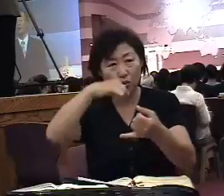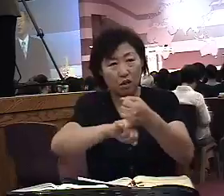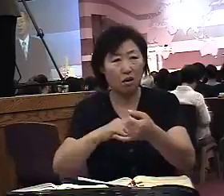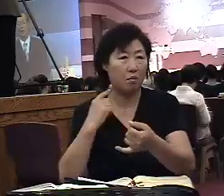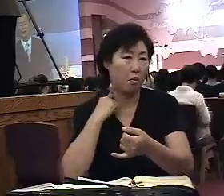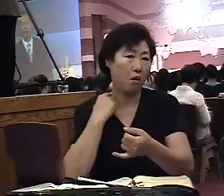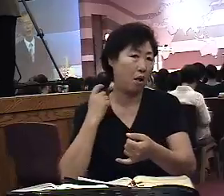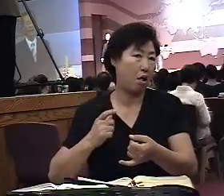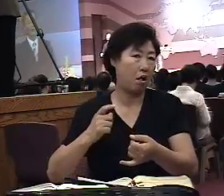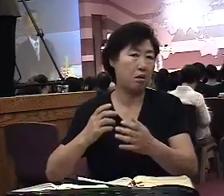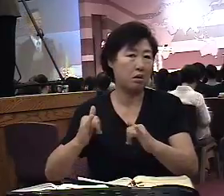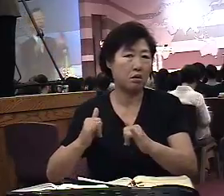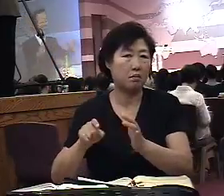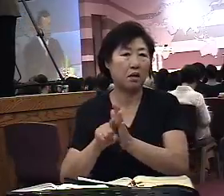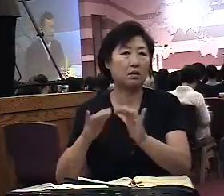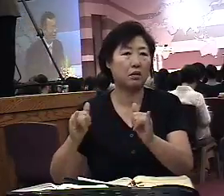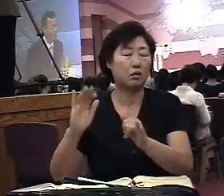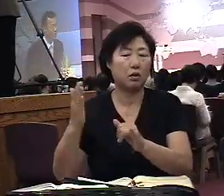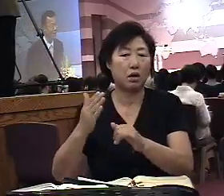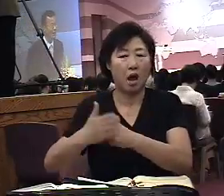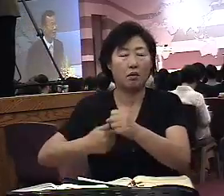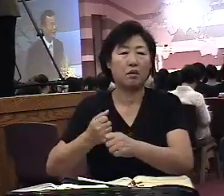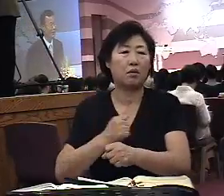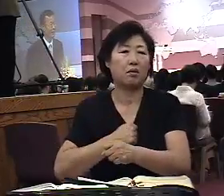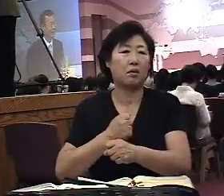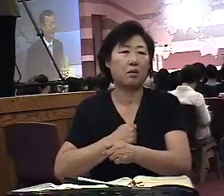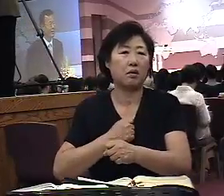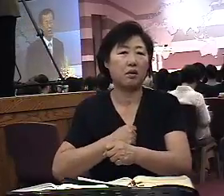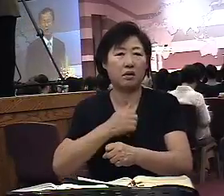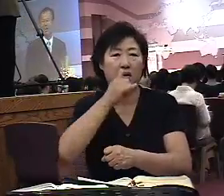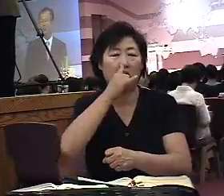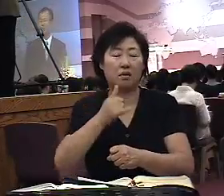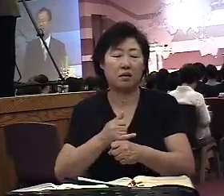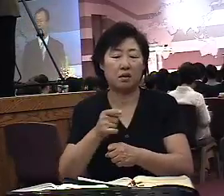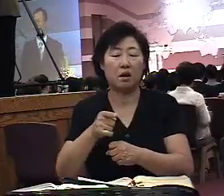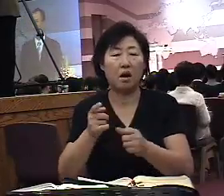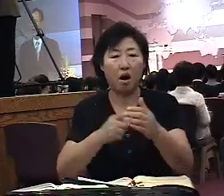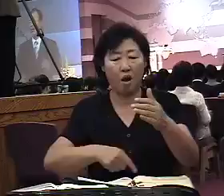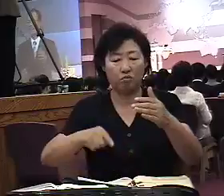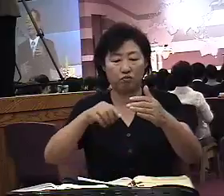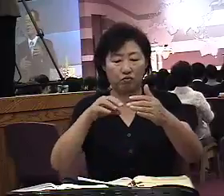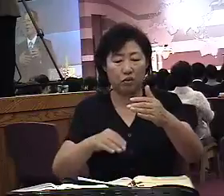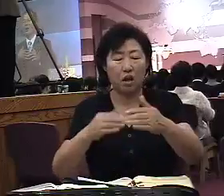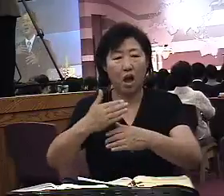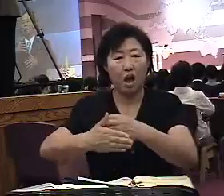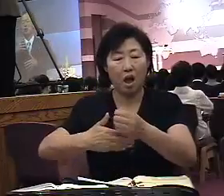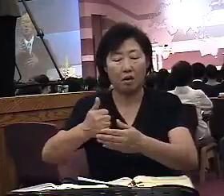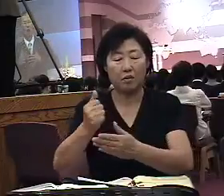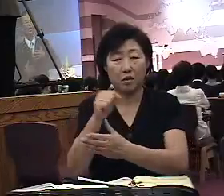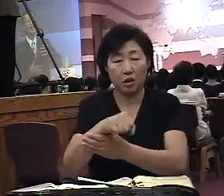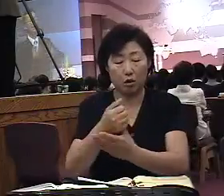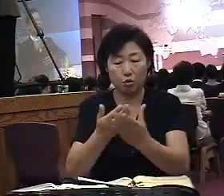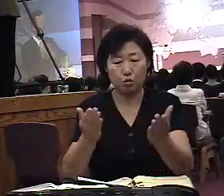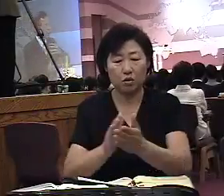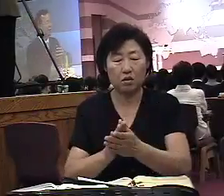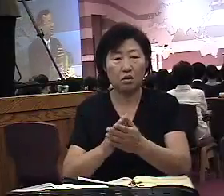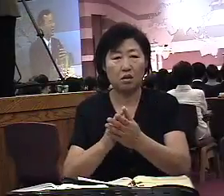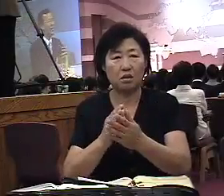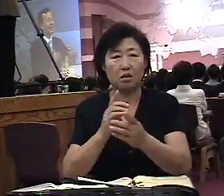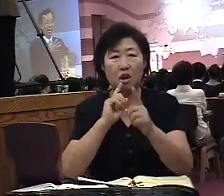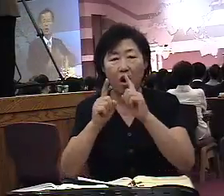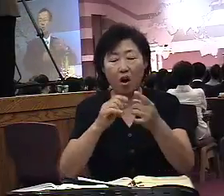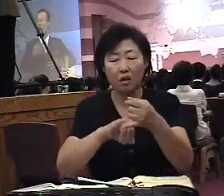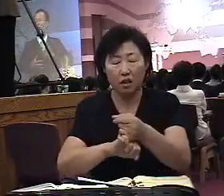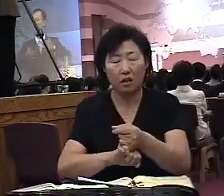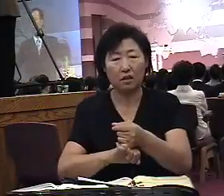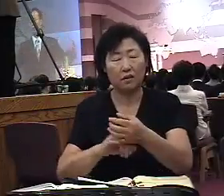곧은 백성들이 되었다고 하나님께서 한탄을 하십니다. 그러한 가운데 하나님께서 허락하여 주신 언약의